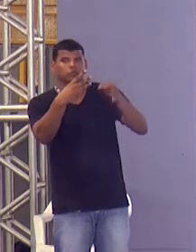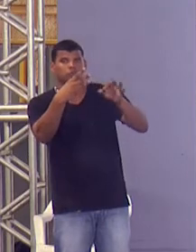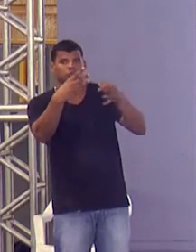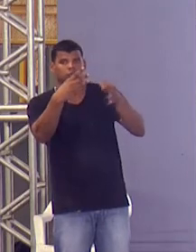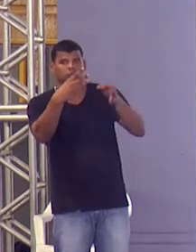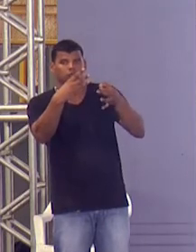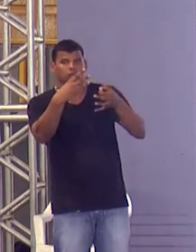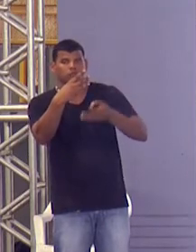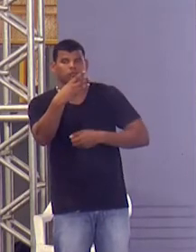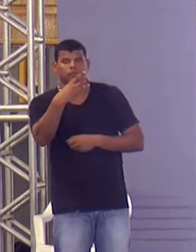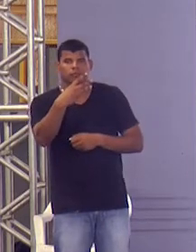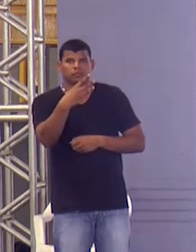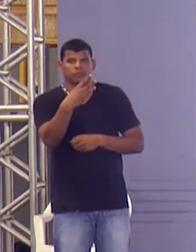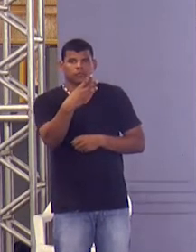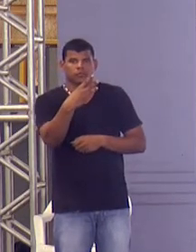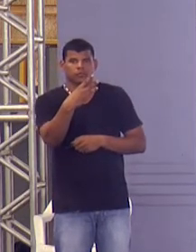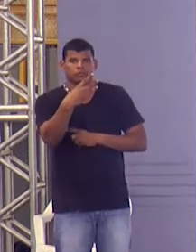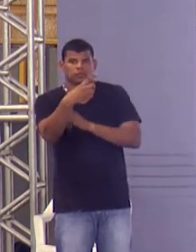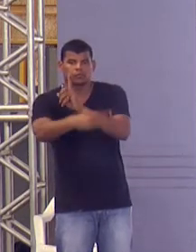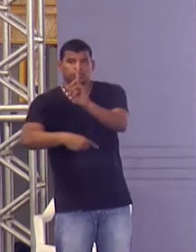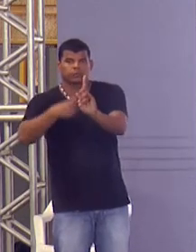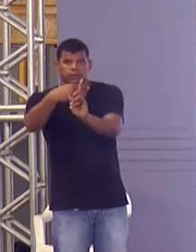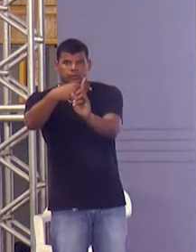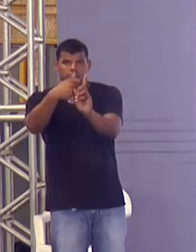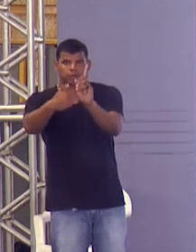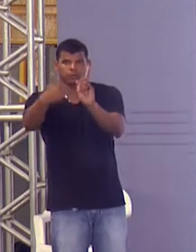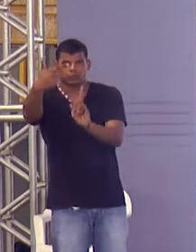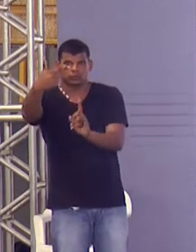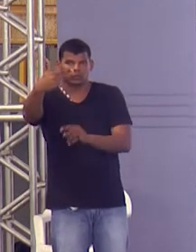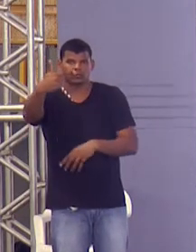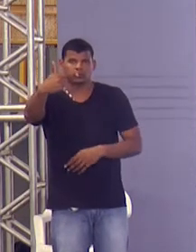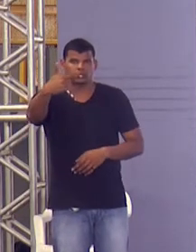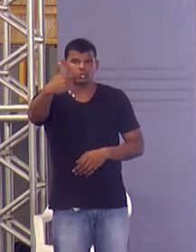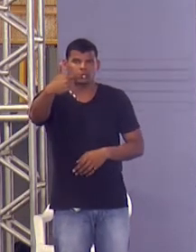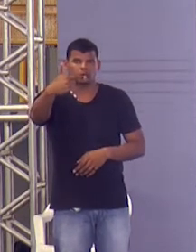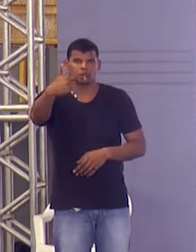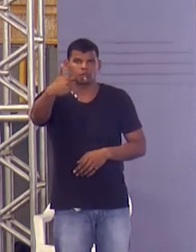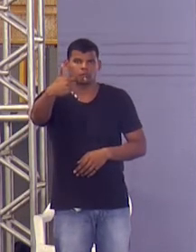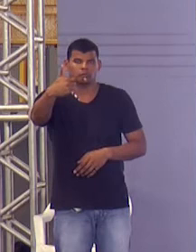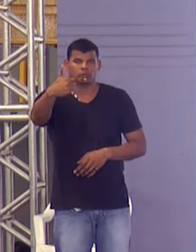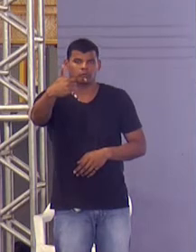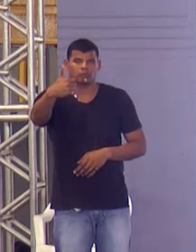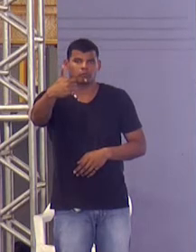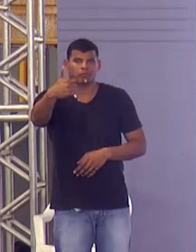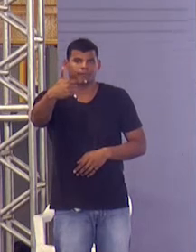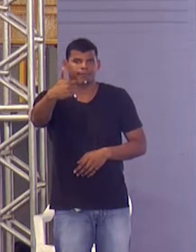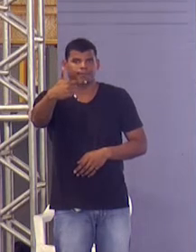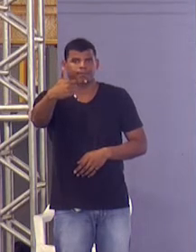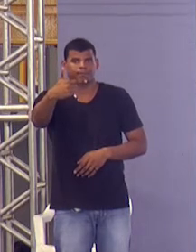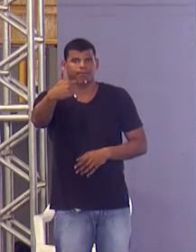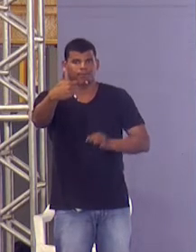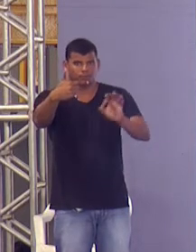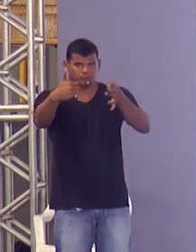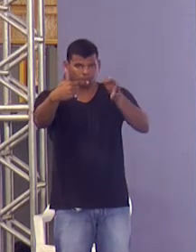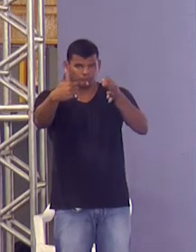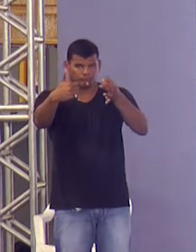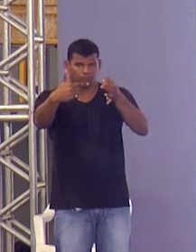Multiplicou por 3. Somou 12, aí você bota mais 12. Tudo na mesma linha, tá? Tudo na mesma